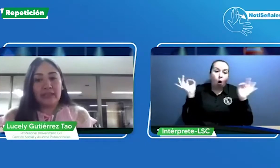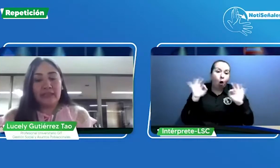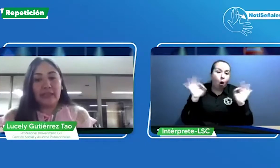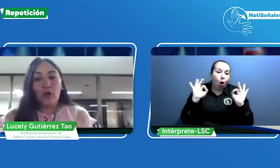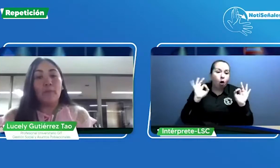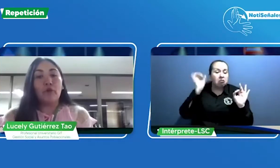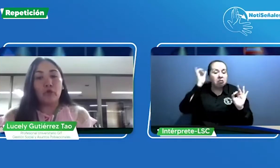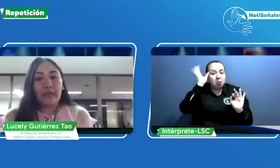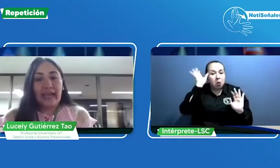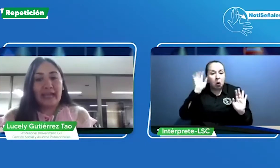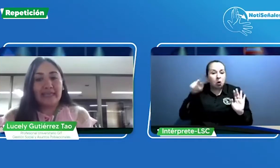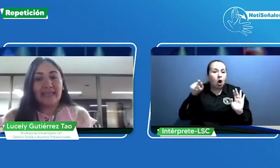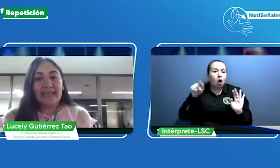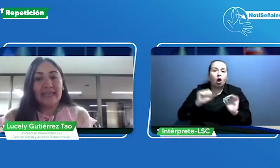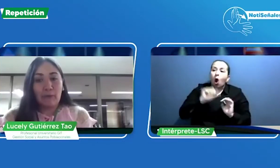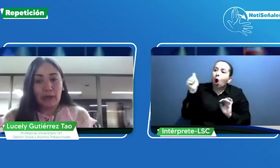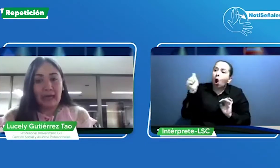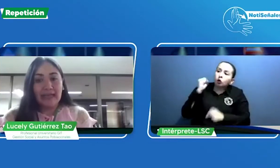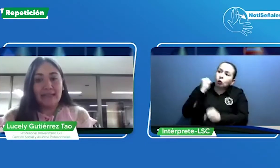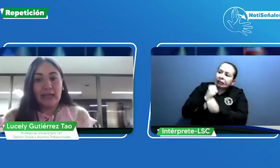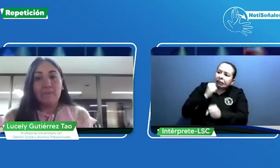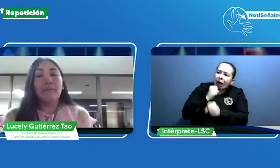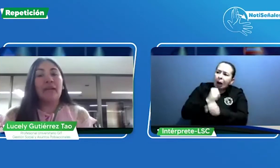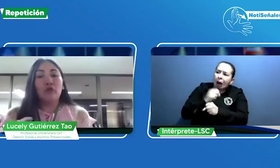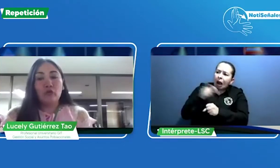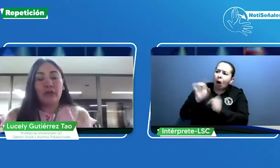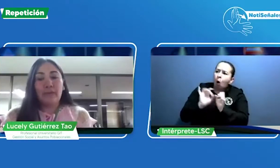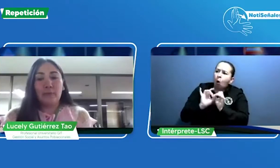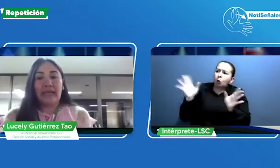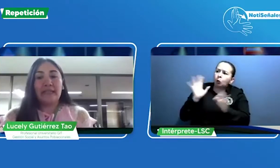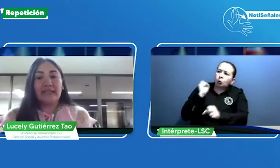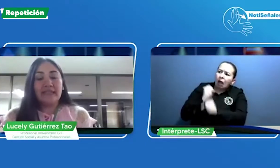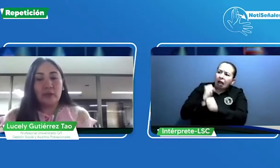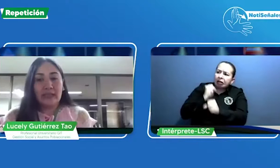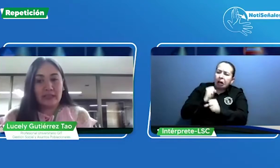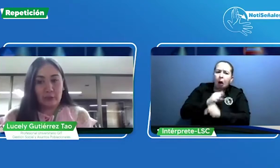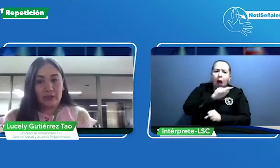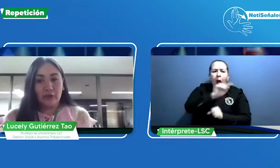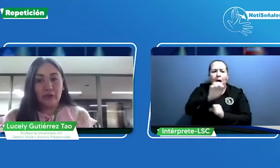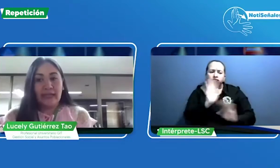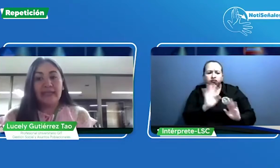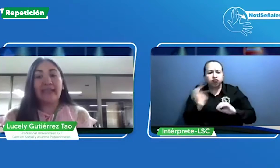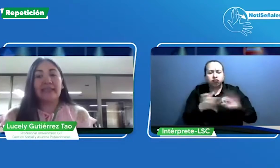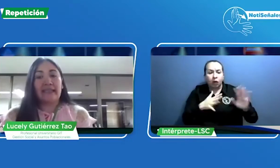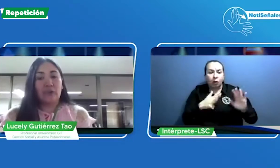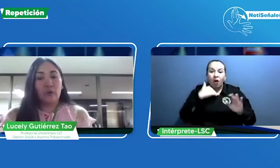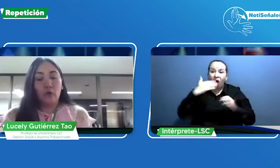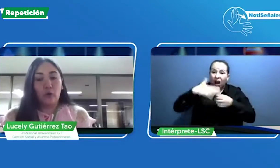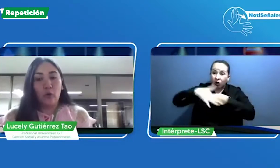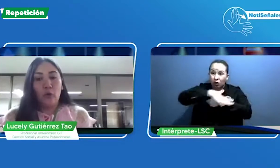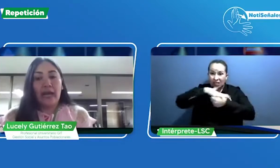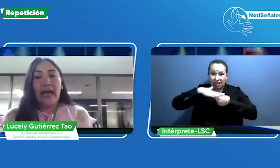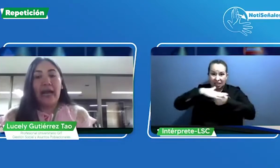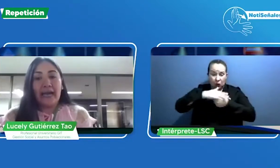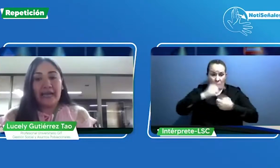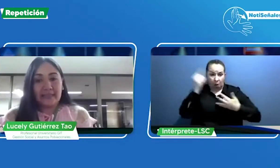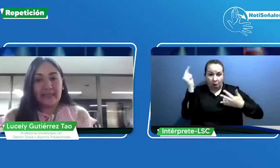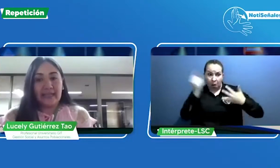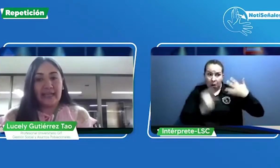otras oportunidades laborales, pero nunca porque haya sido la situación de que se les colocó